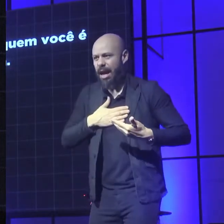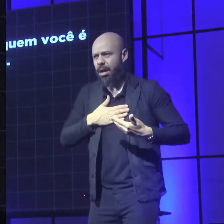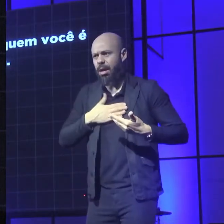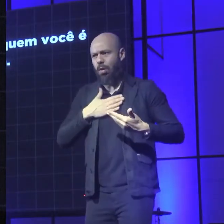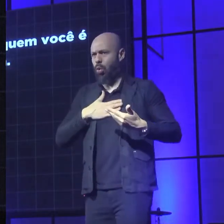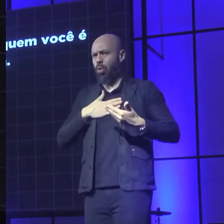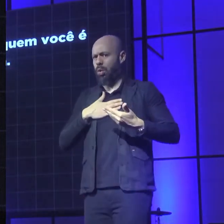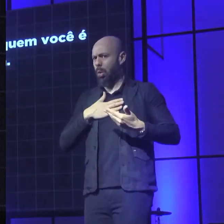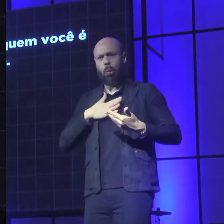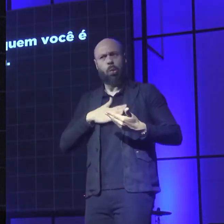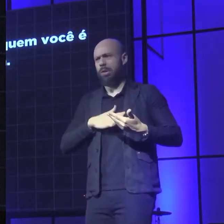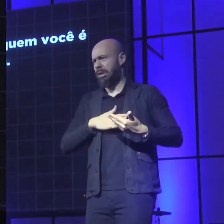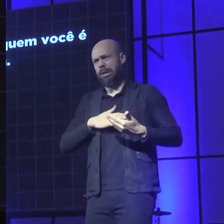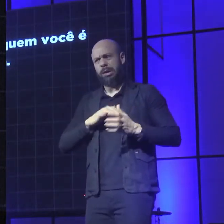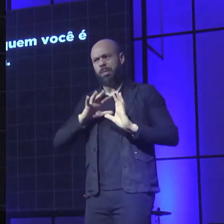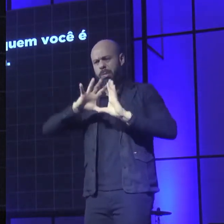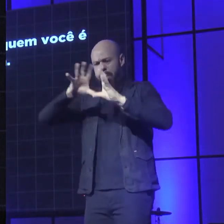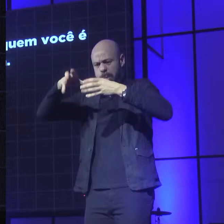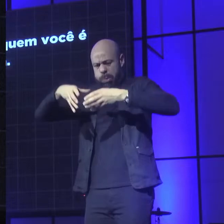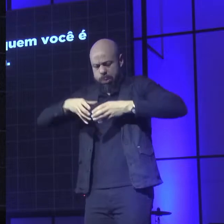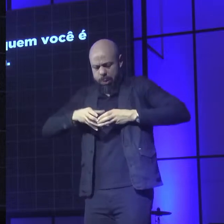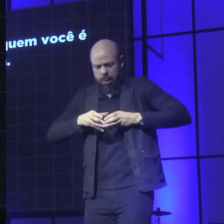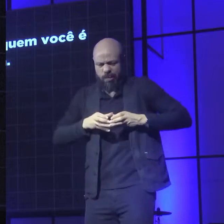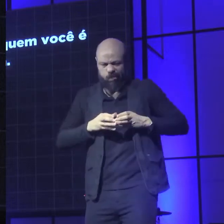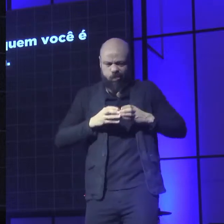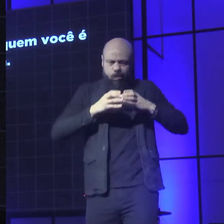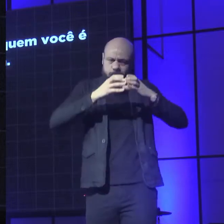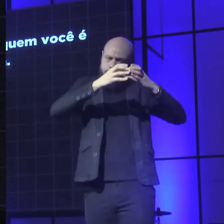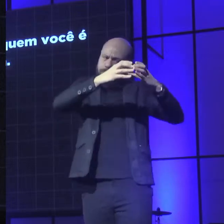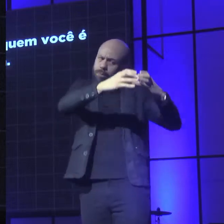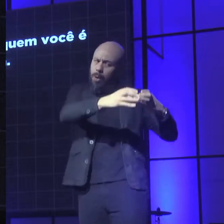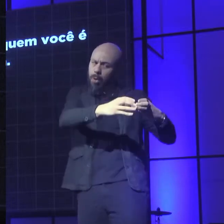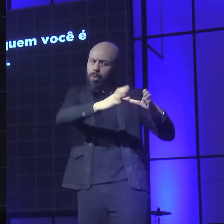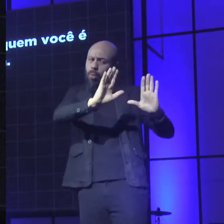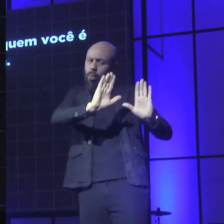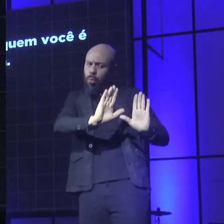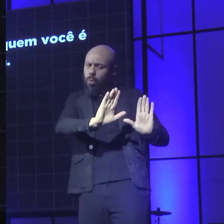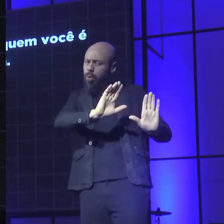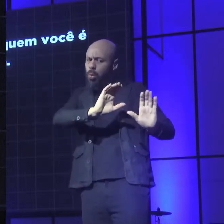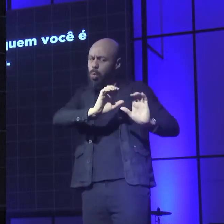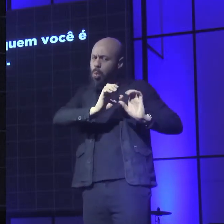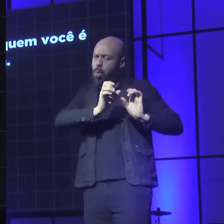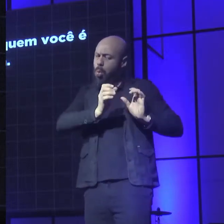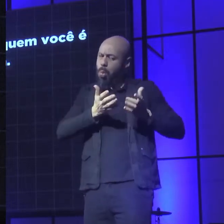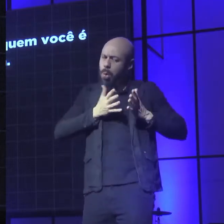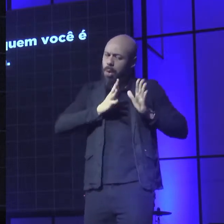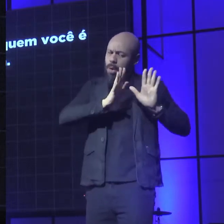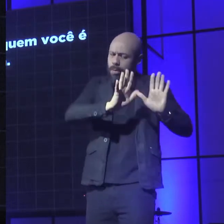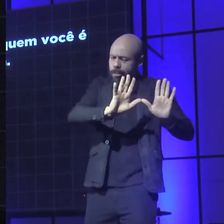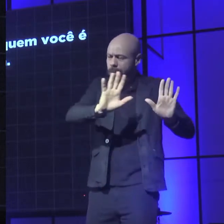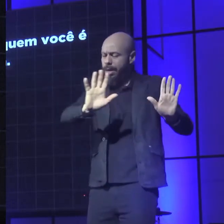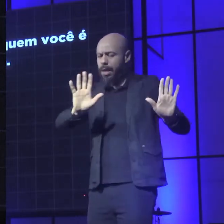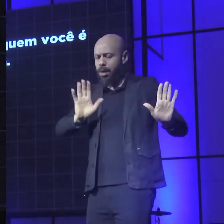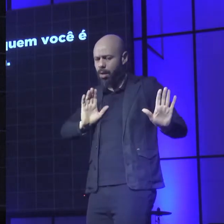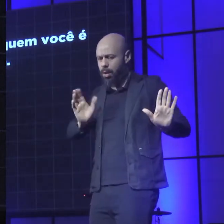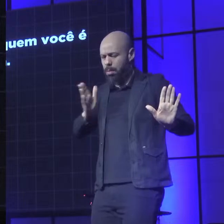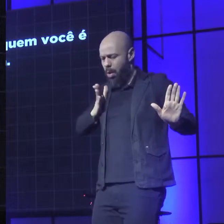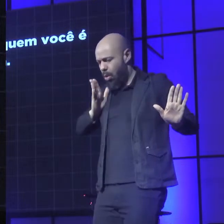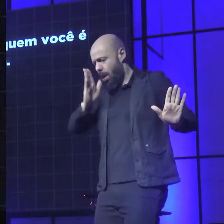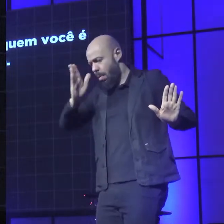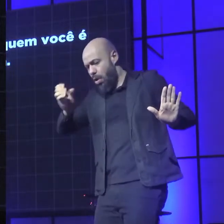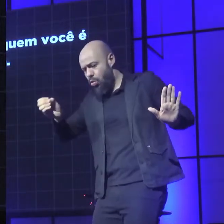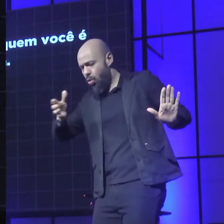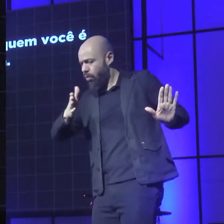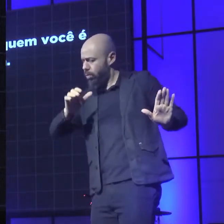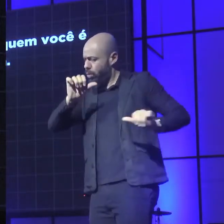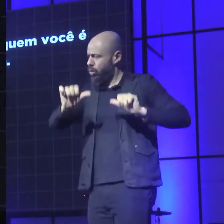determina quem você é. Aquilo que você acredita determina quem você é e quem você vai se